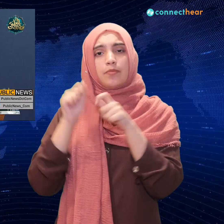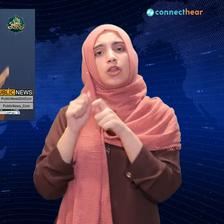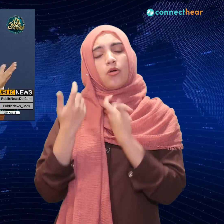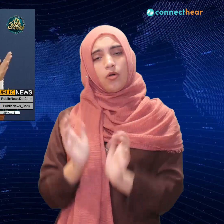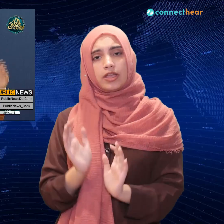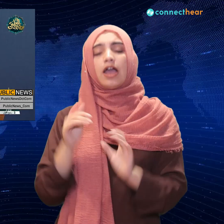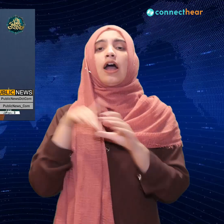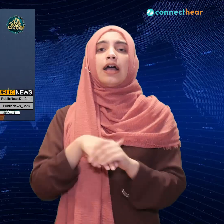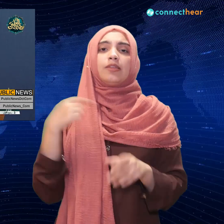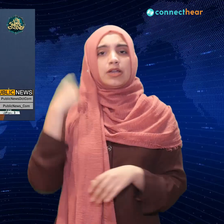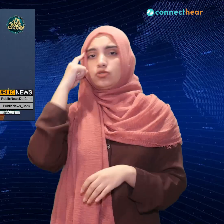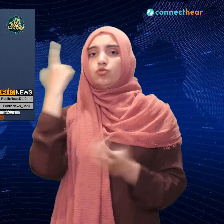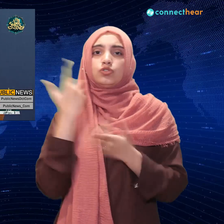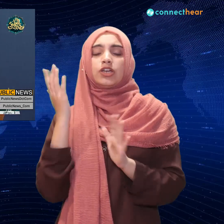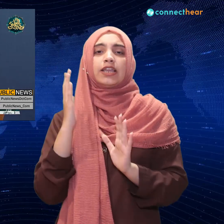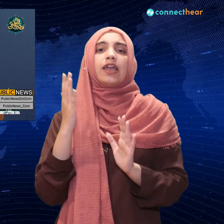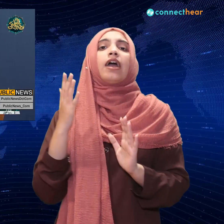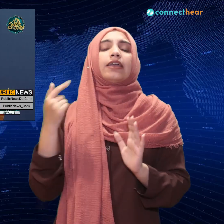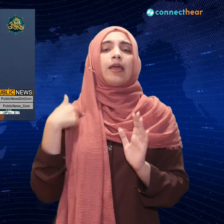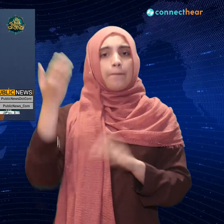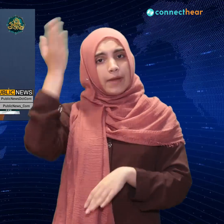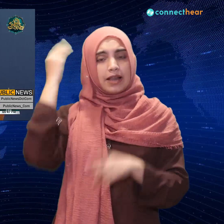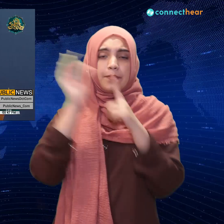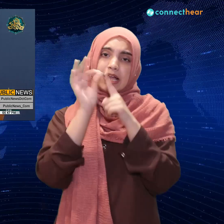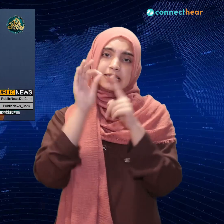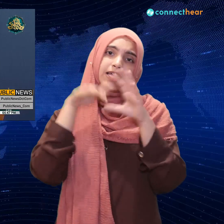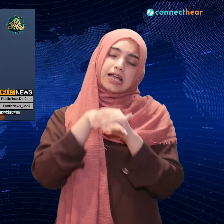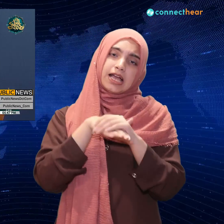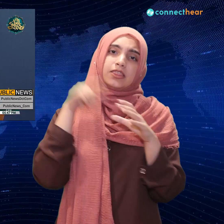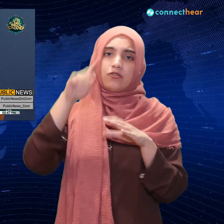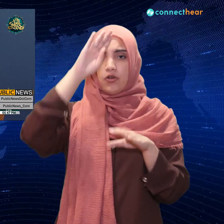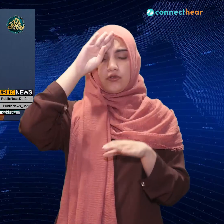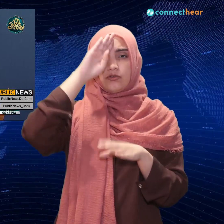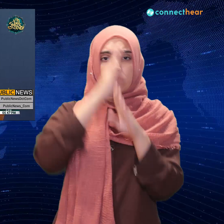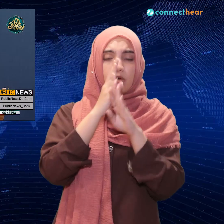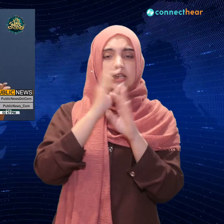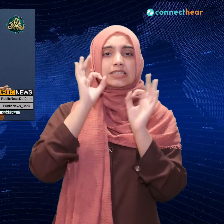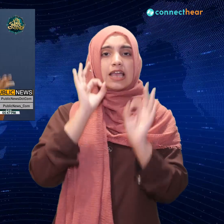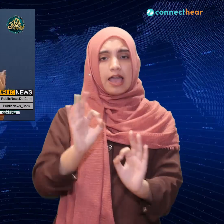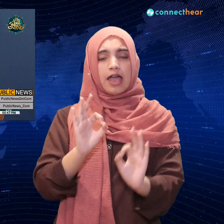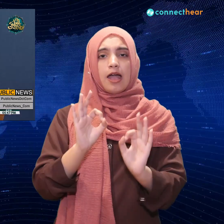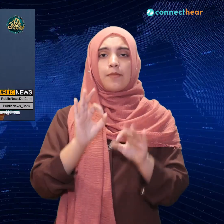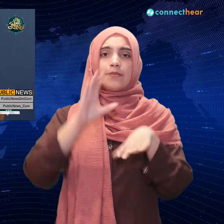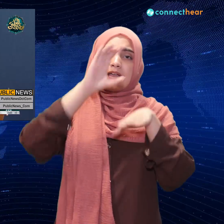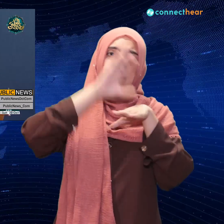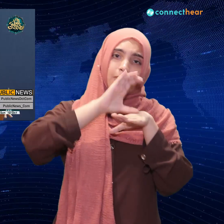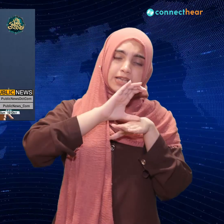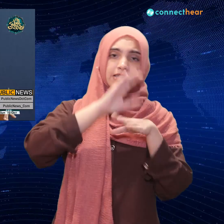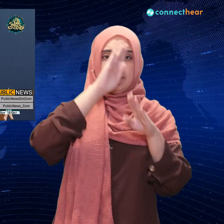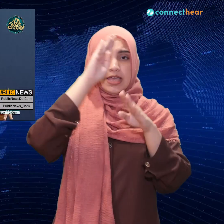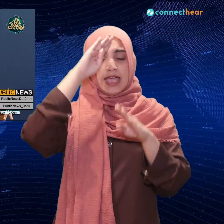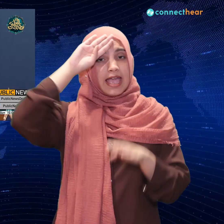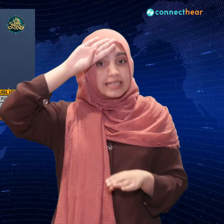ایک مثالی اسلامی فلاحی ریاست بننا تھا ہم نے، اور وہ مدینہ کی ریاست کے وہی تھی جو دنیا کی پہلی تھی. تو ہمارے